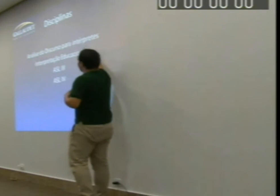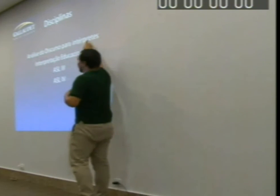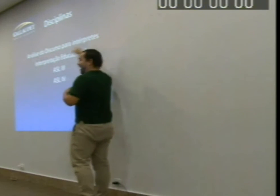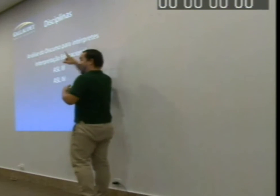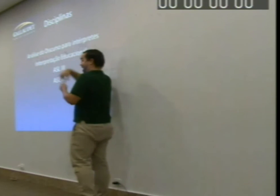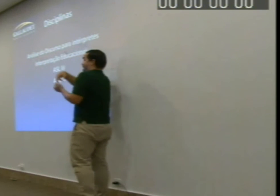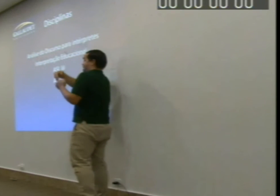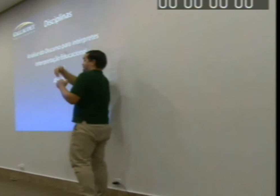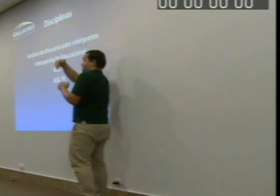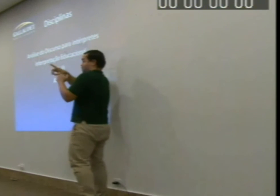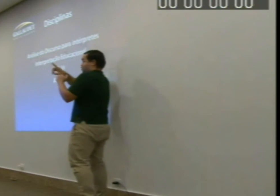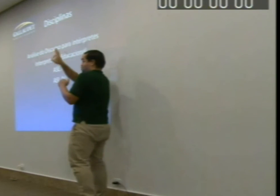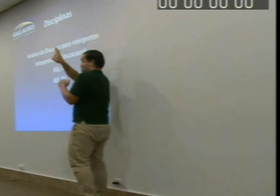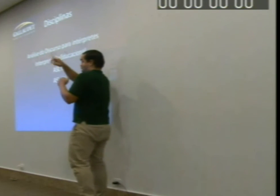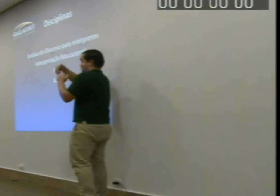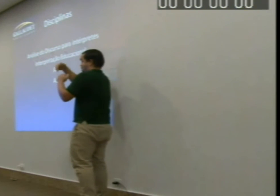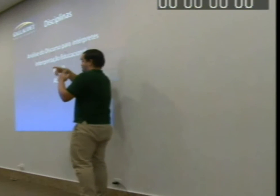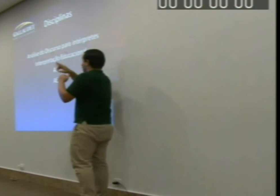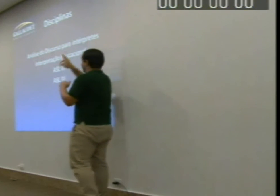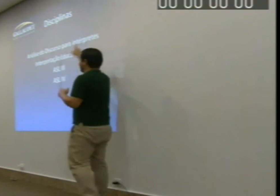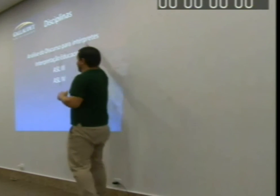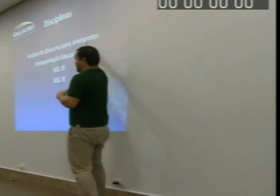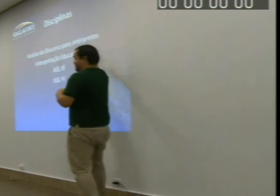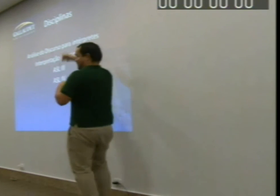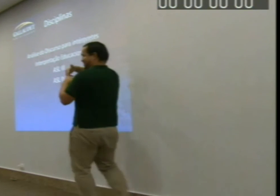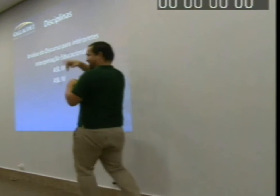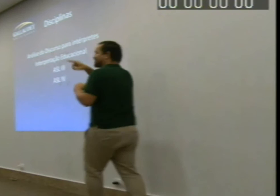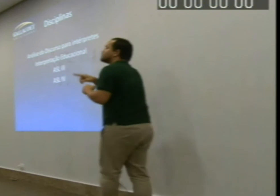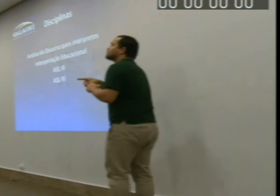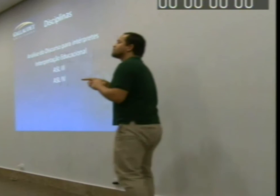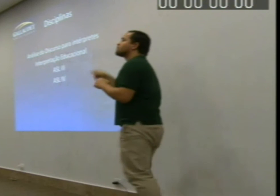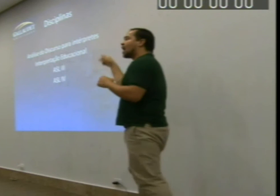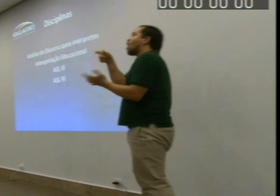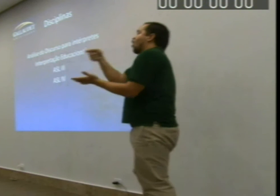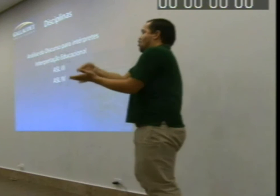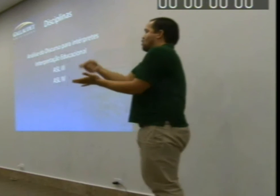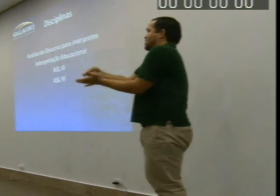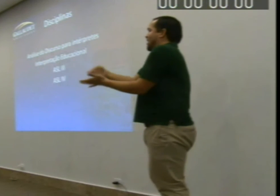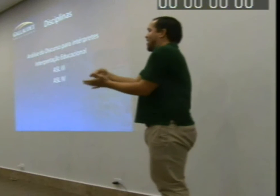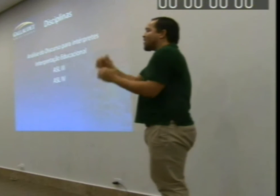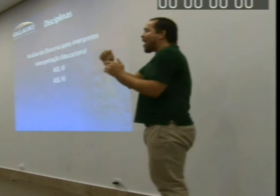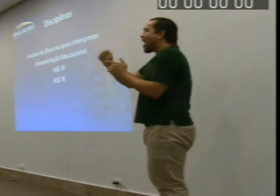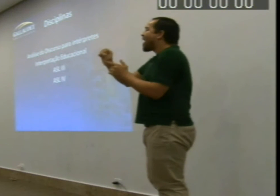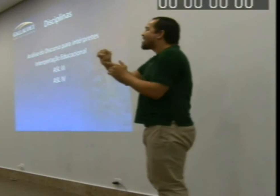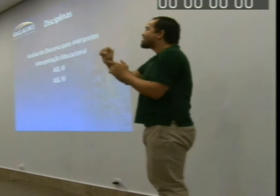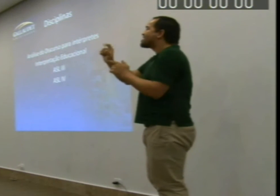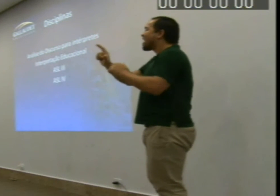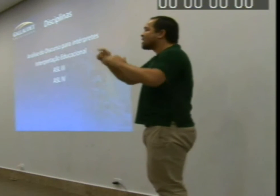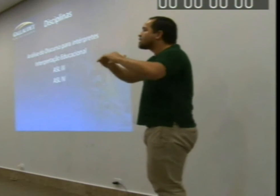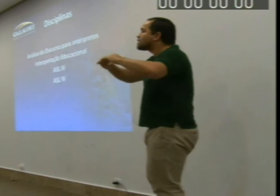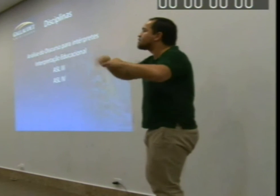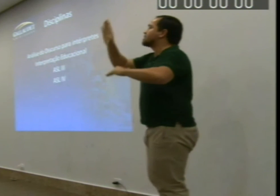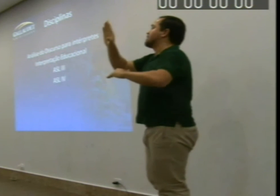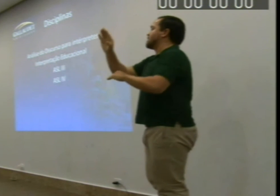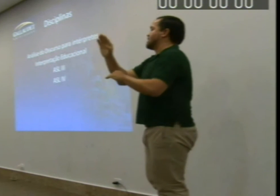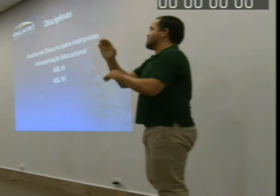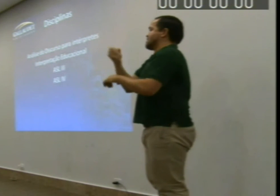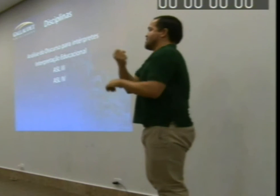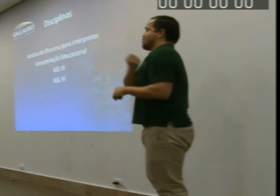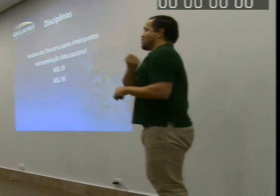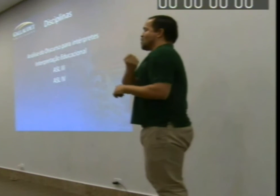para análise do para mestrado doutorado e eu cpri o